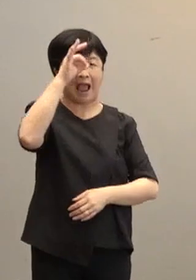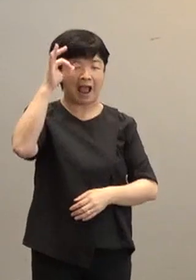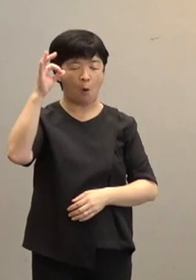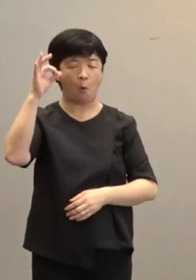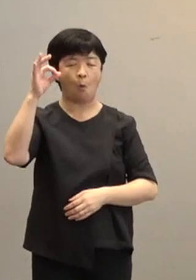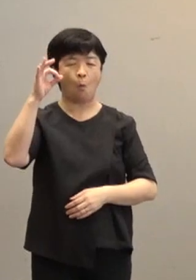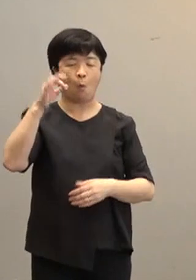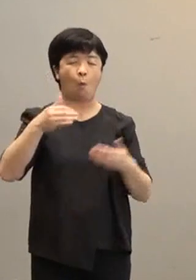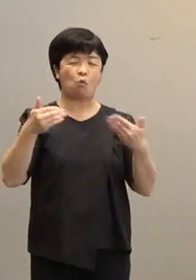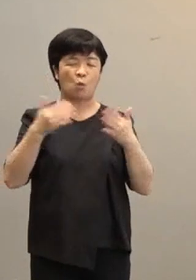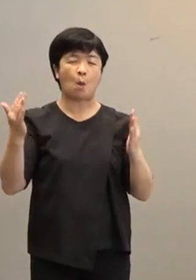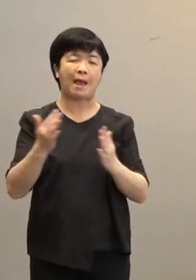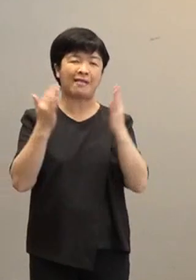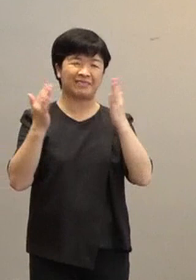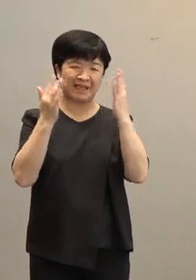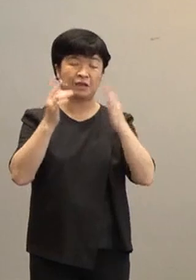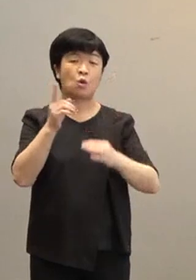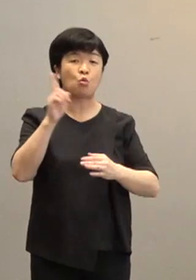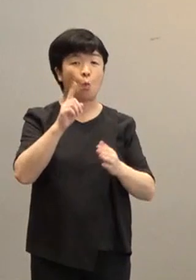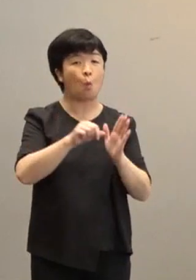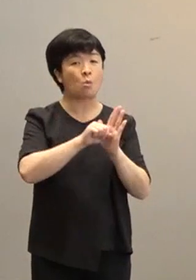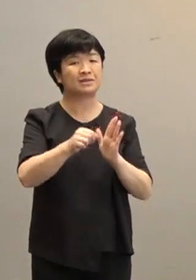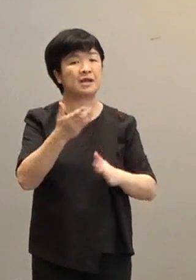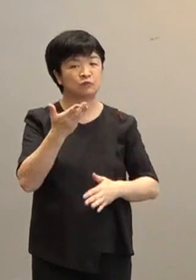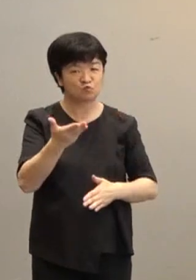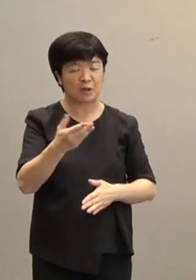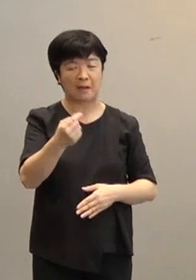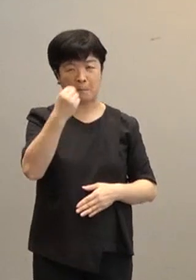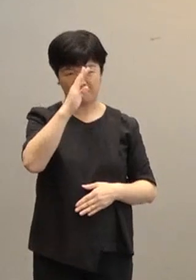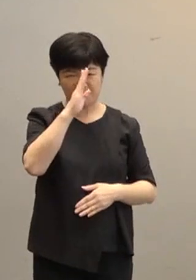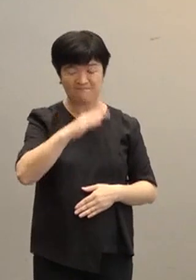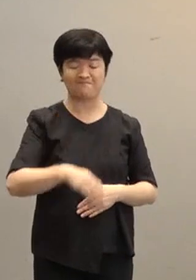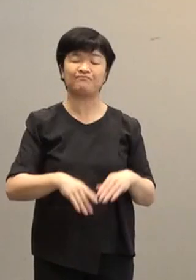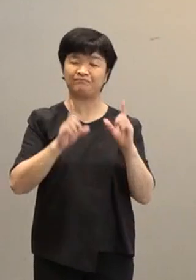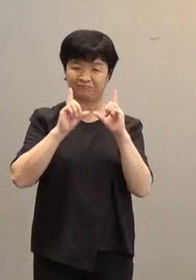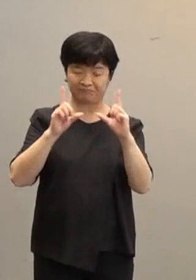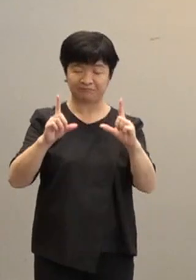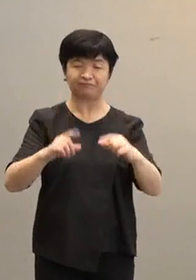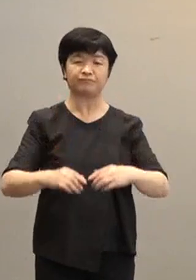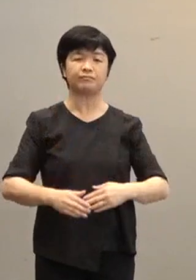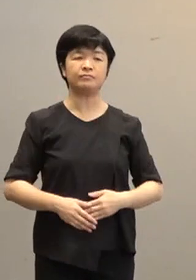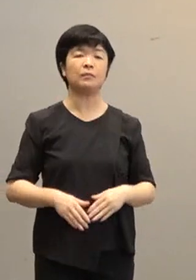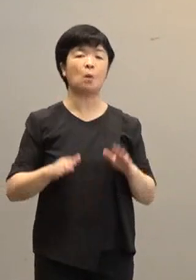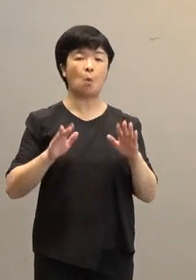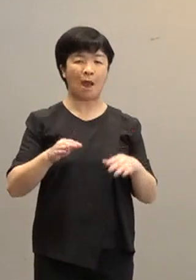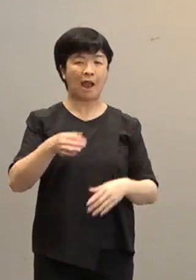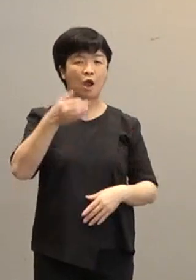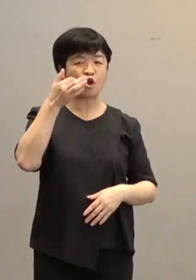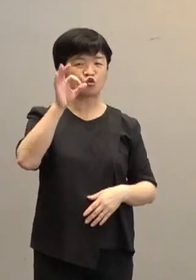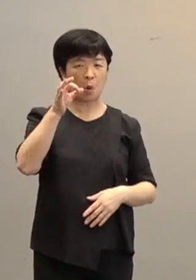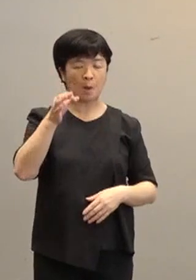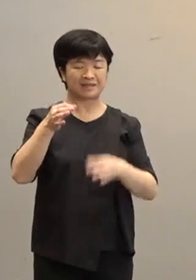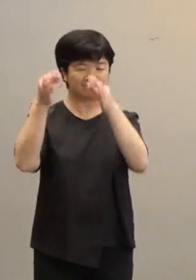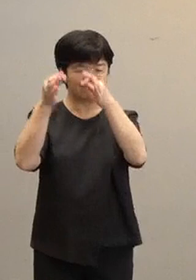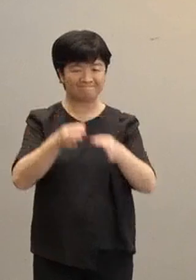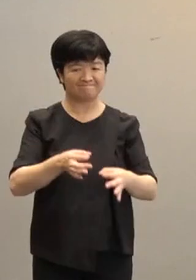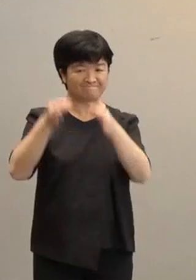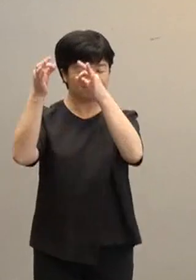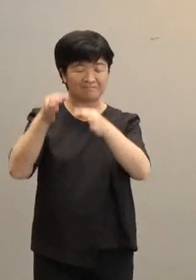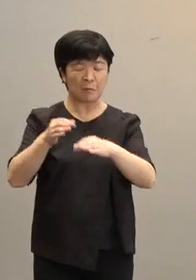光業発展にどういうふうに生かしていきたいかというところを伺いますでしょうか。 はい、あの今回の料金変動制の導入でです